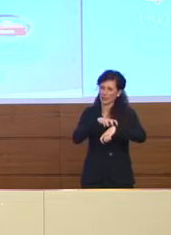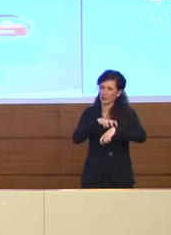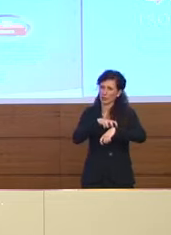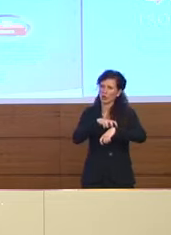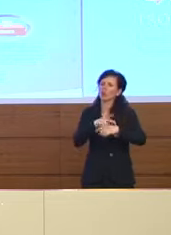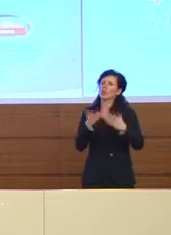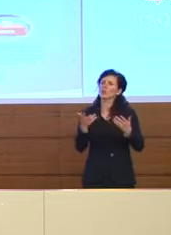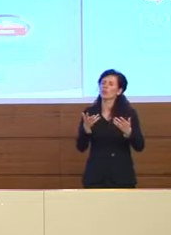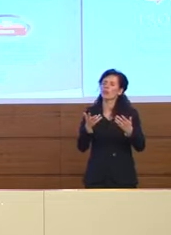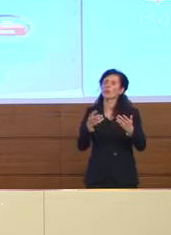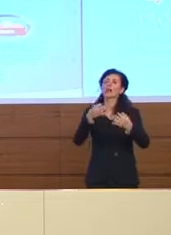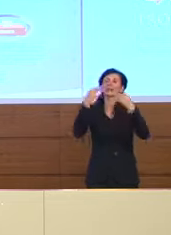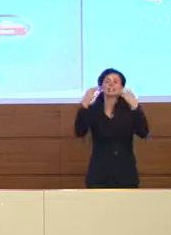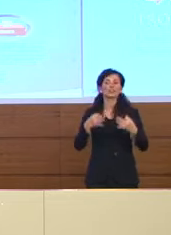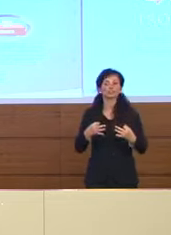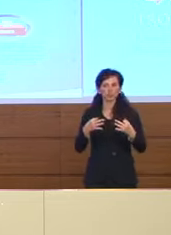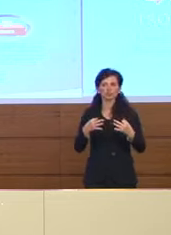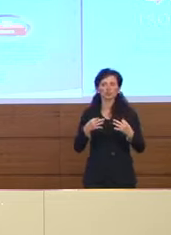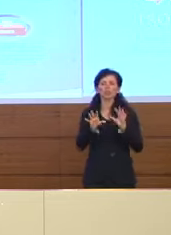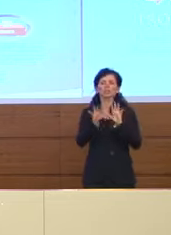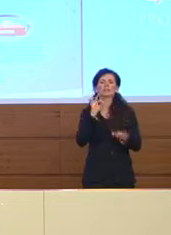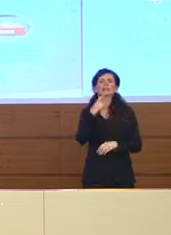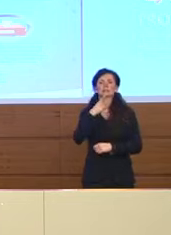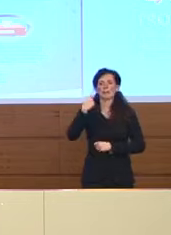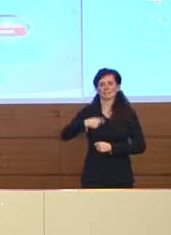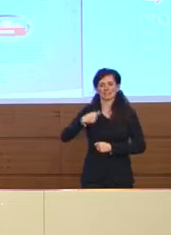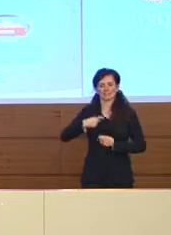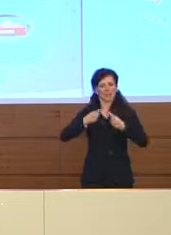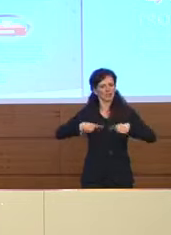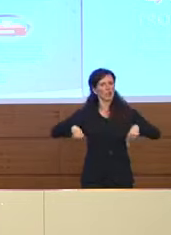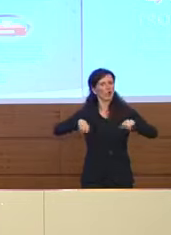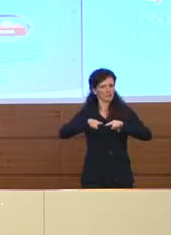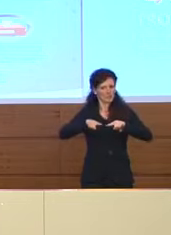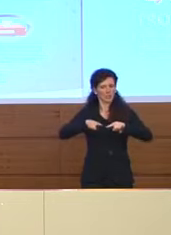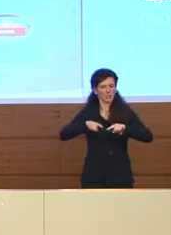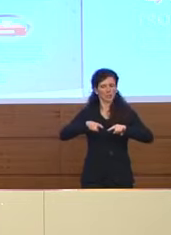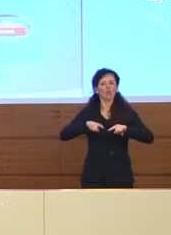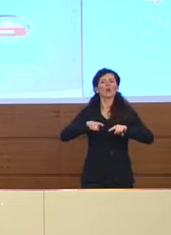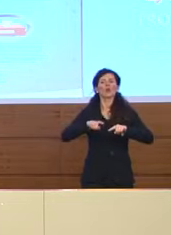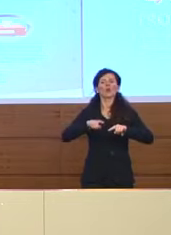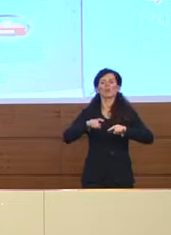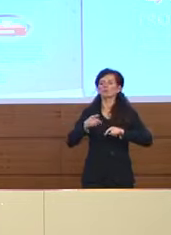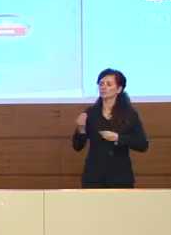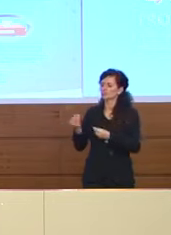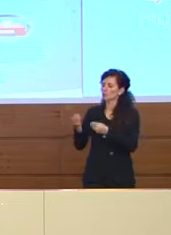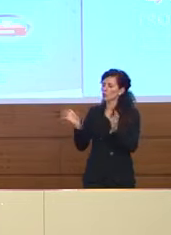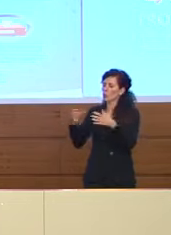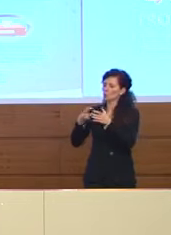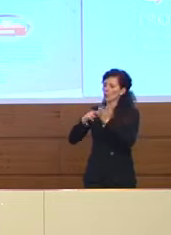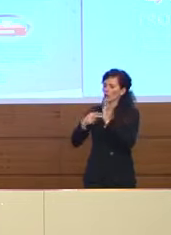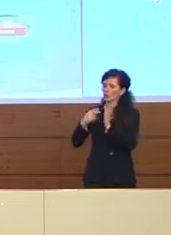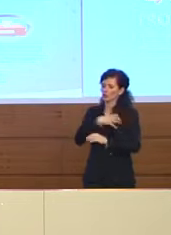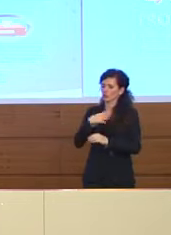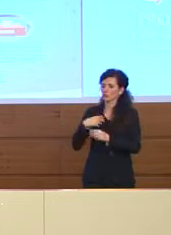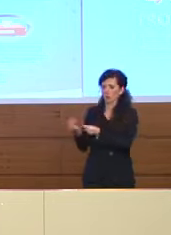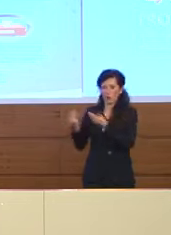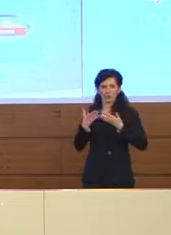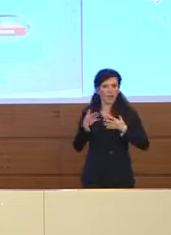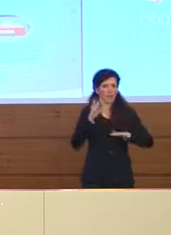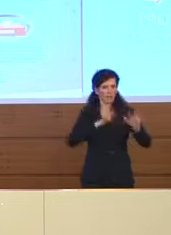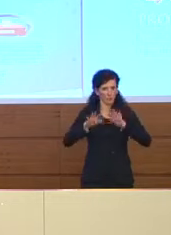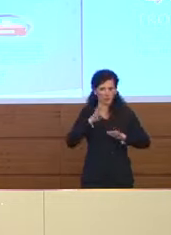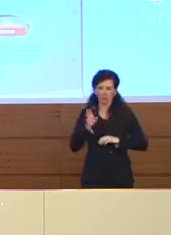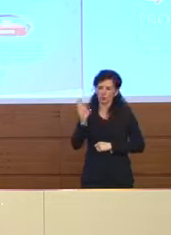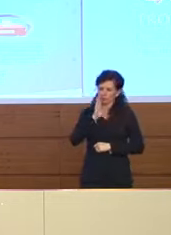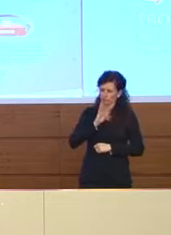decisioni venivano prese dal presidente del consiglio sulla base dei pareri del comitato tecnico scientifico mi sono permesso di osservare come altri che